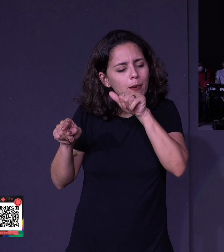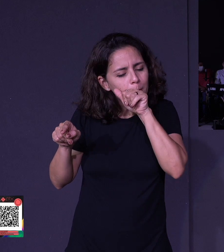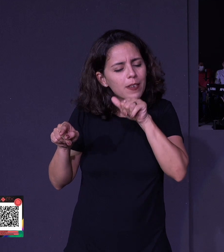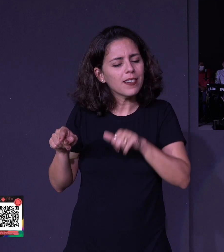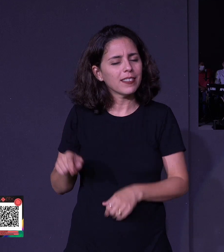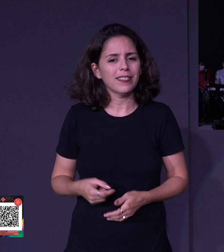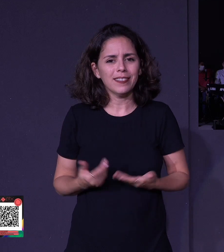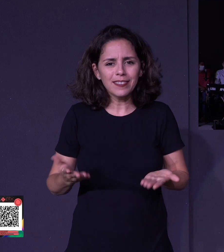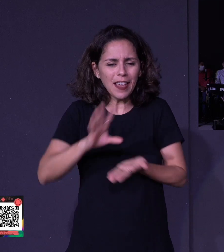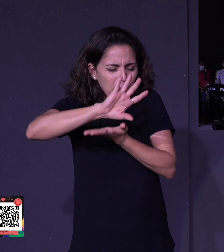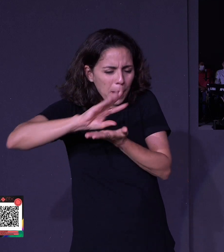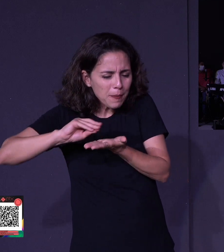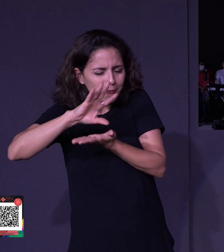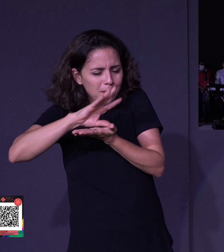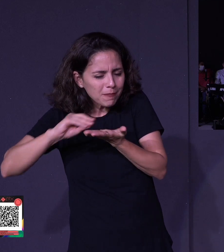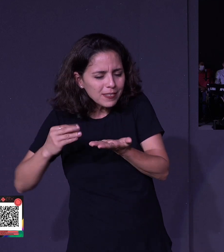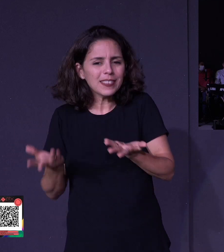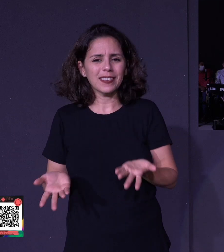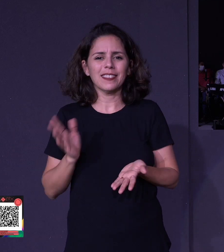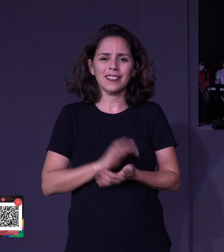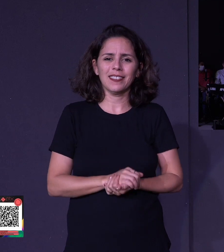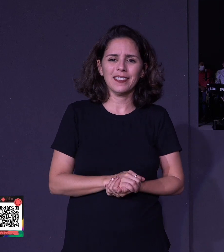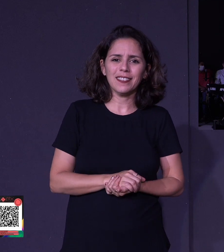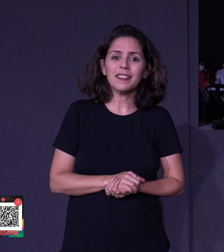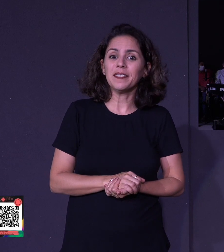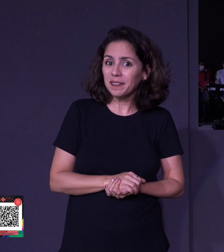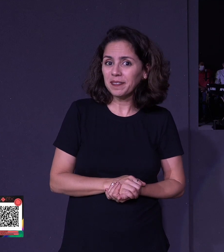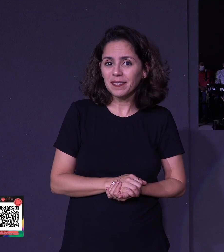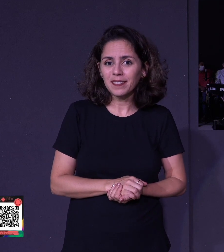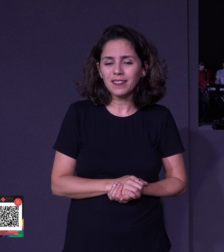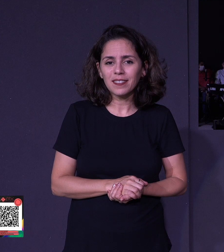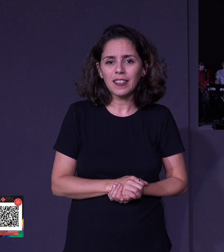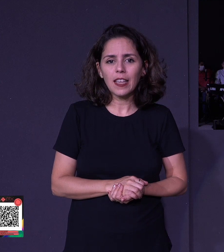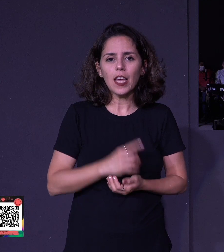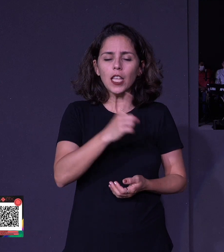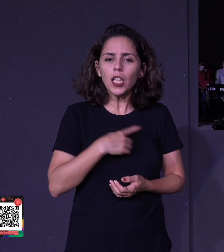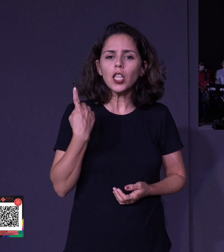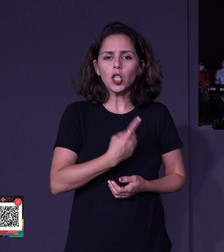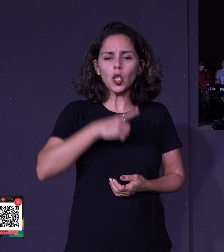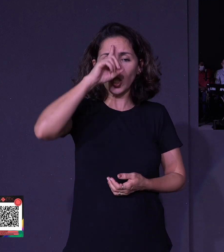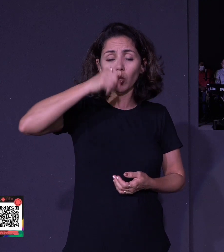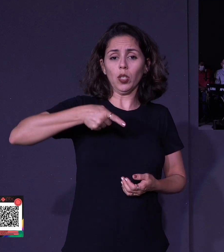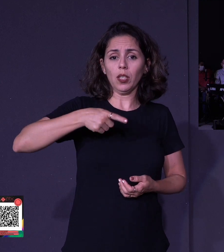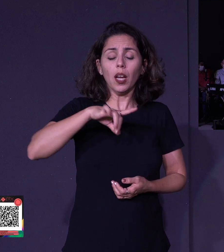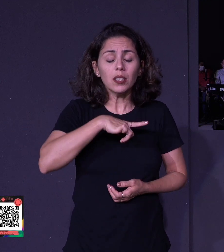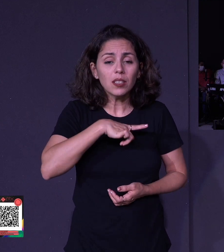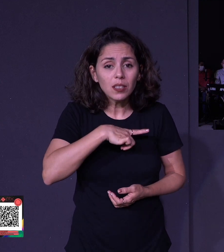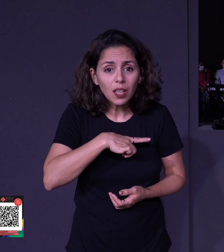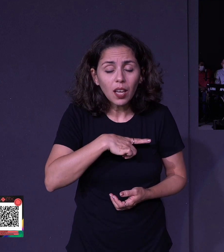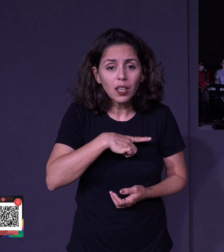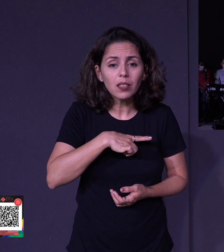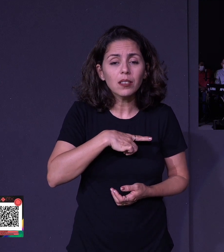enquanto pais exercemos autoridade sobre a vida dos nossos filhos. E se não tivermos cuidado com as palavras que proferimos, temos o poder